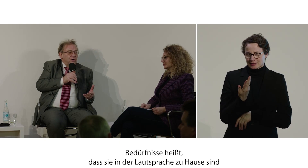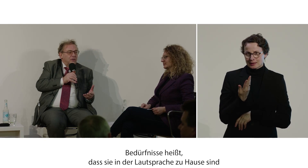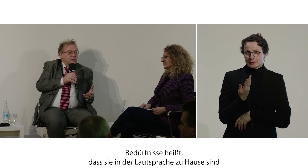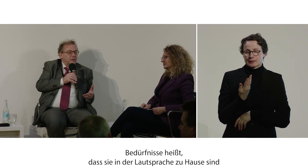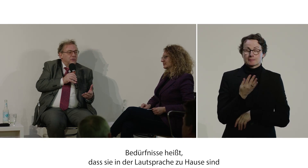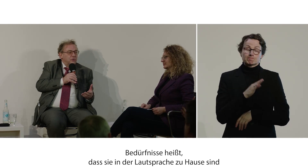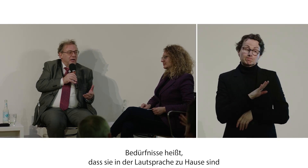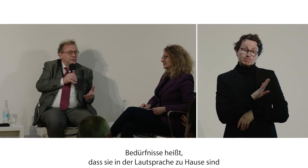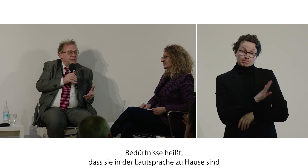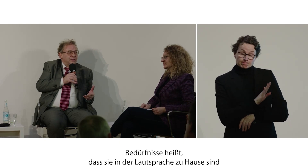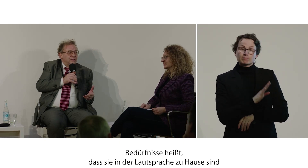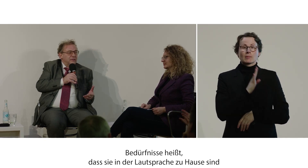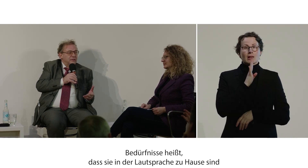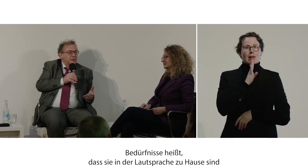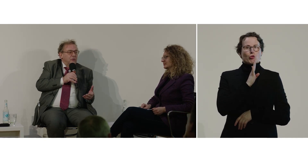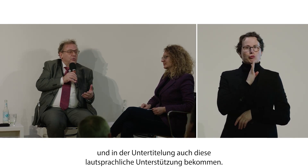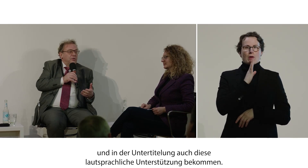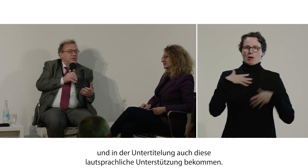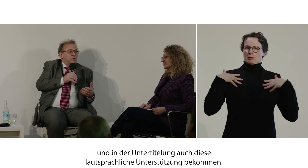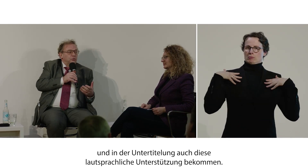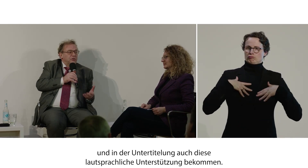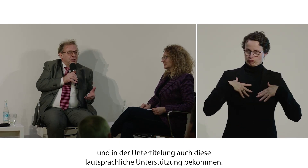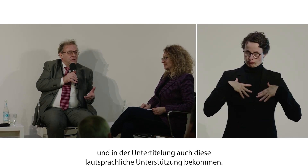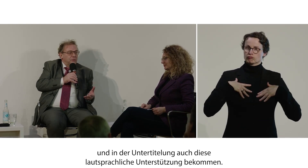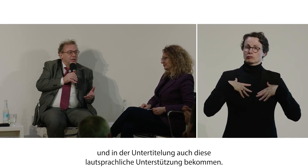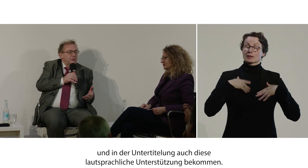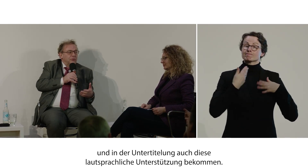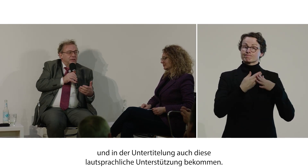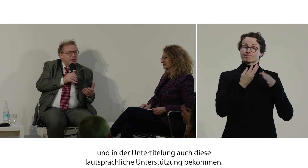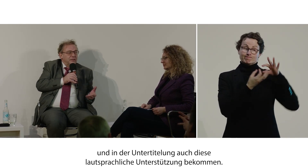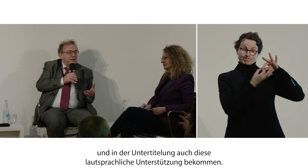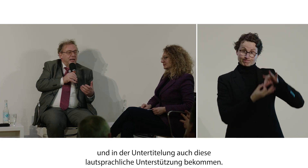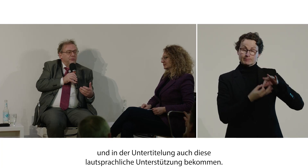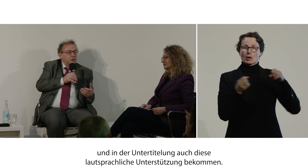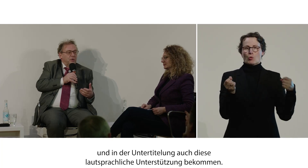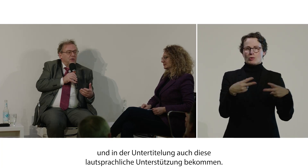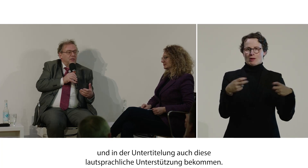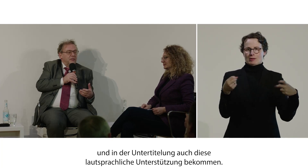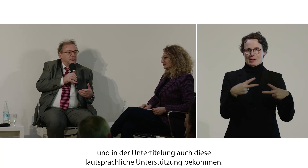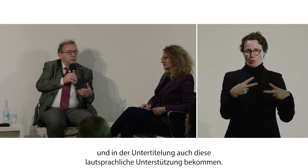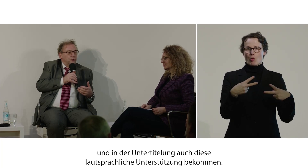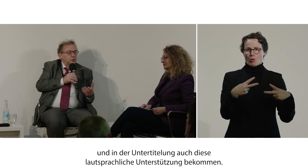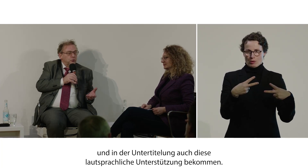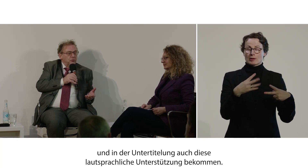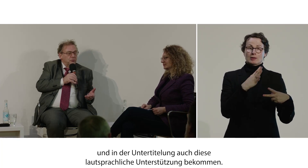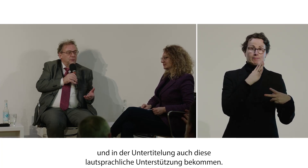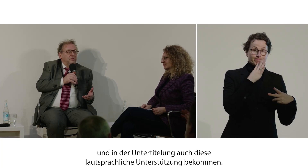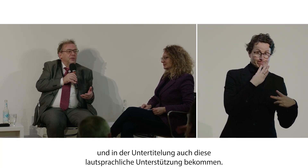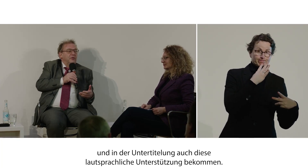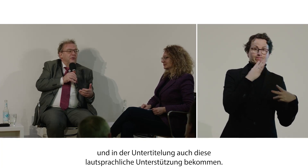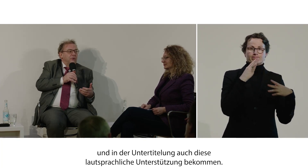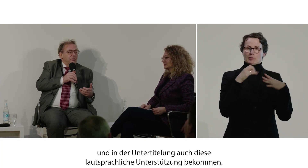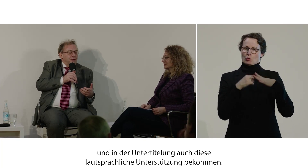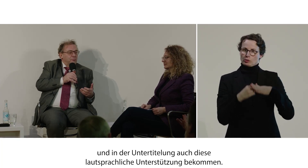Lautsprache zu Hause sind und in der Untertitelung auch diese lautsprachliche Unterstützung